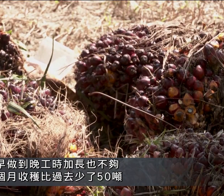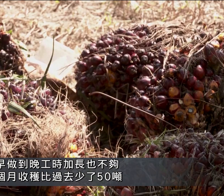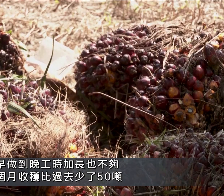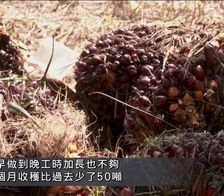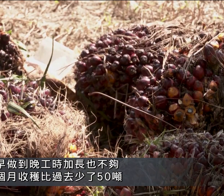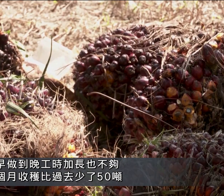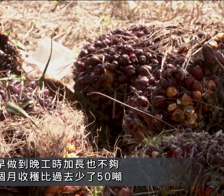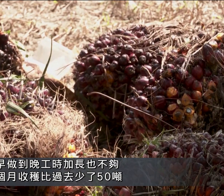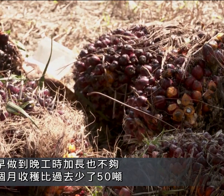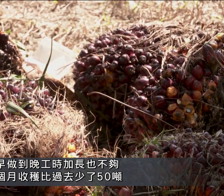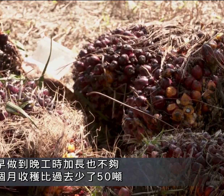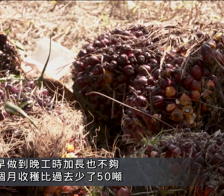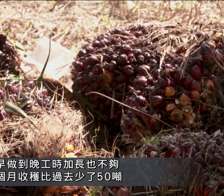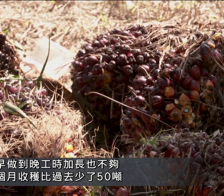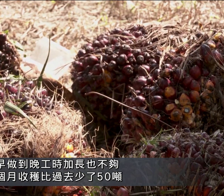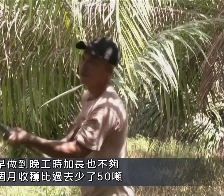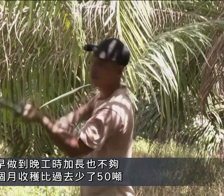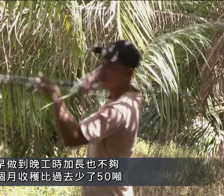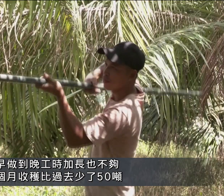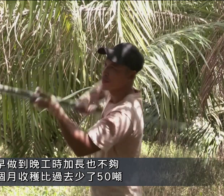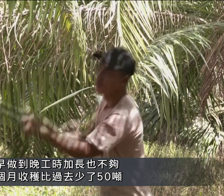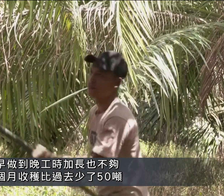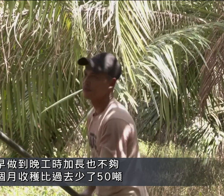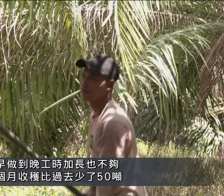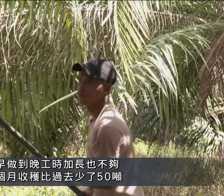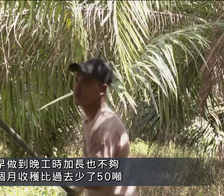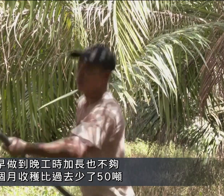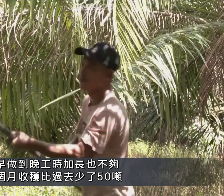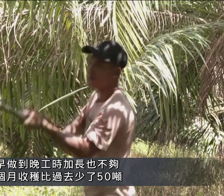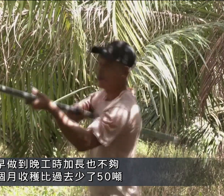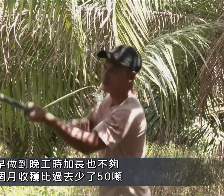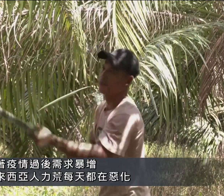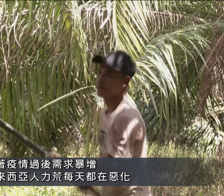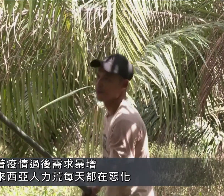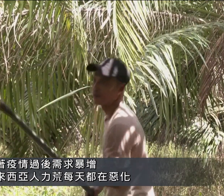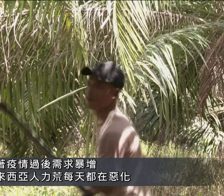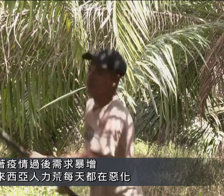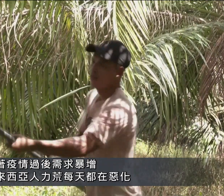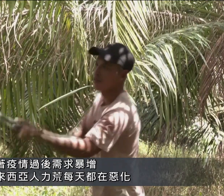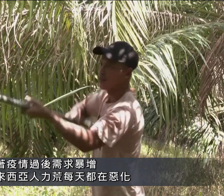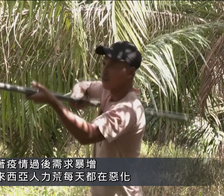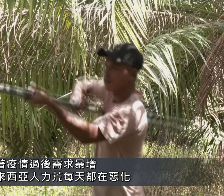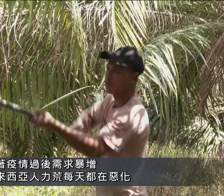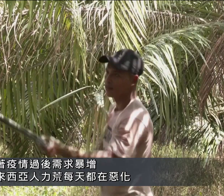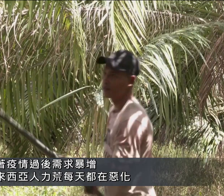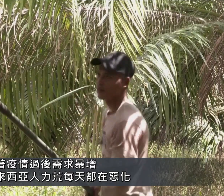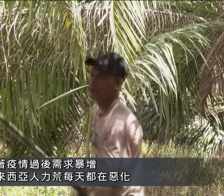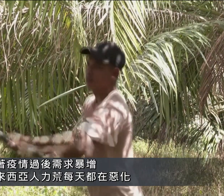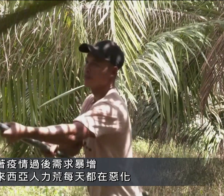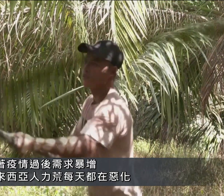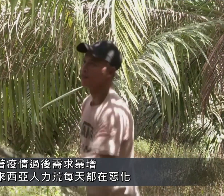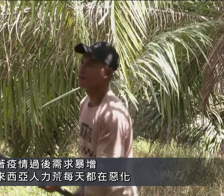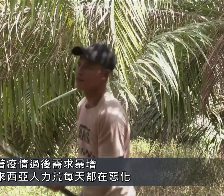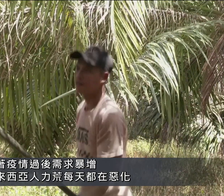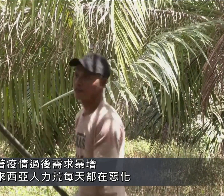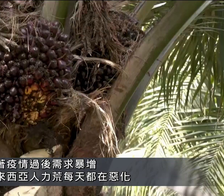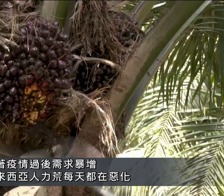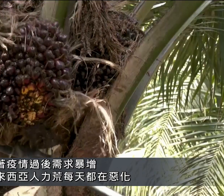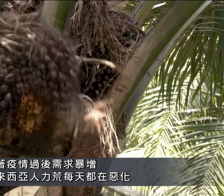时加长也不够，每个月收获比过去少了50吨。随着疫情过后需求暴增，马来西亚人力荒每天都在恶